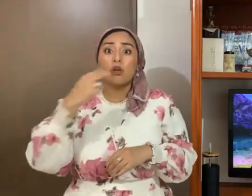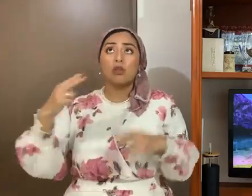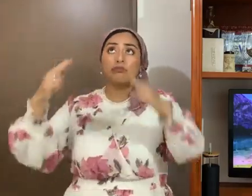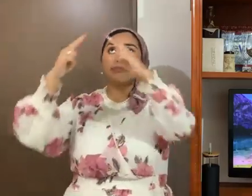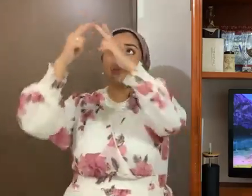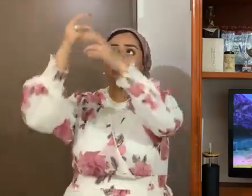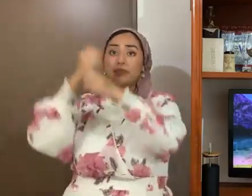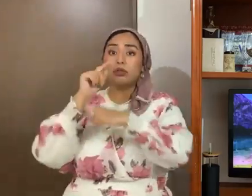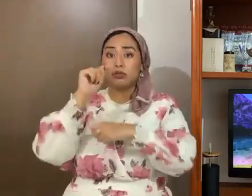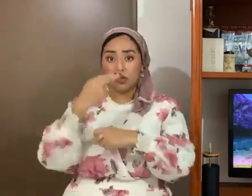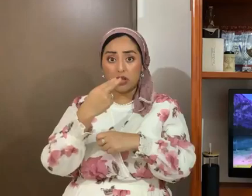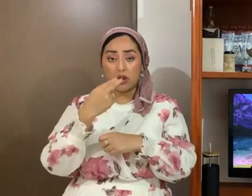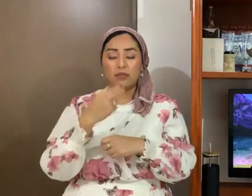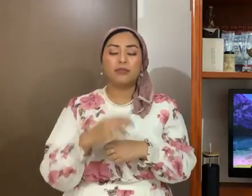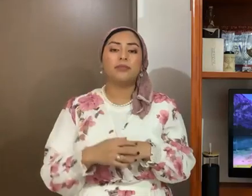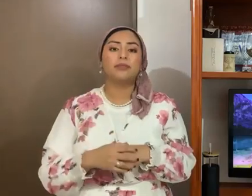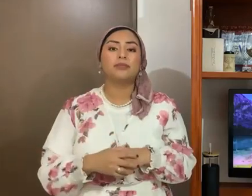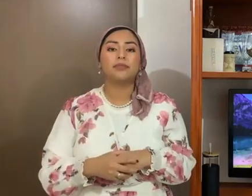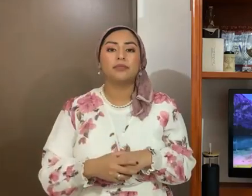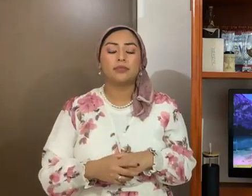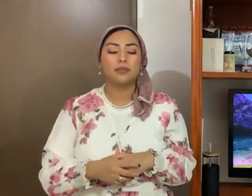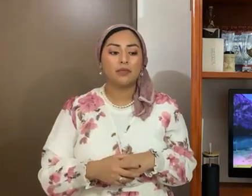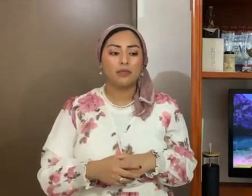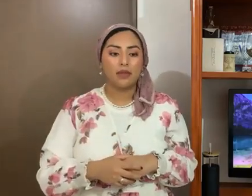Torá? ¿O es lo opuesto?